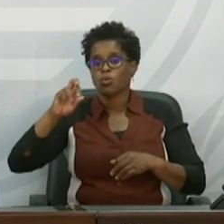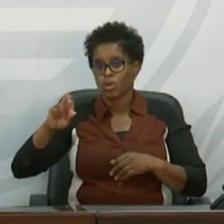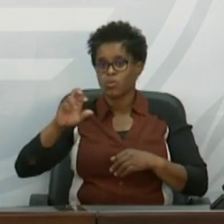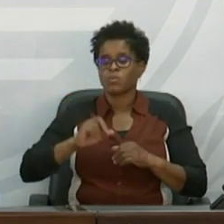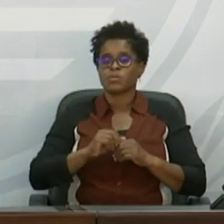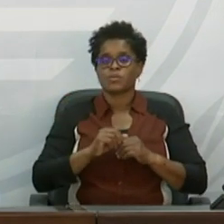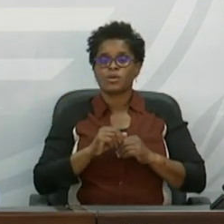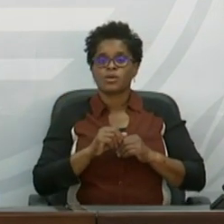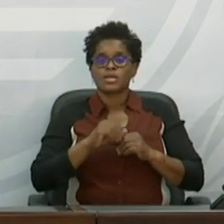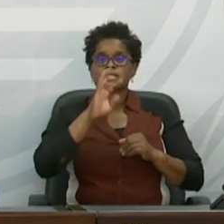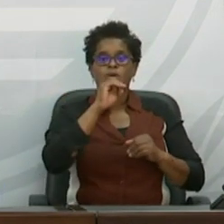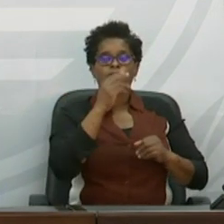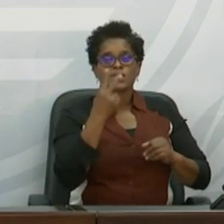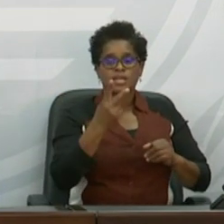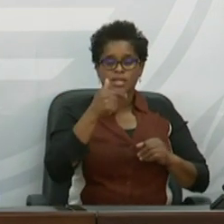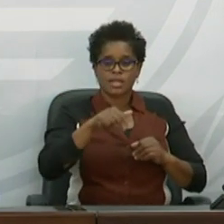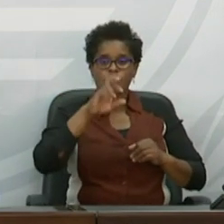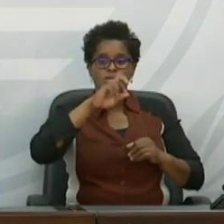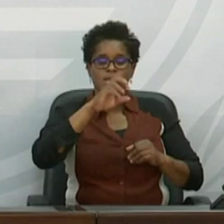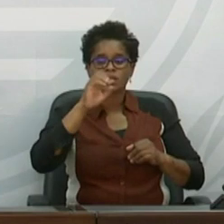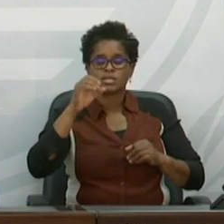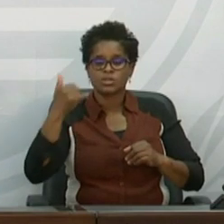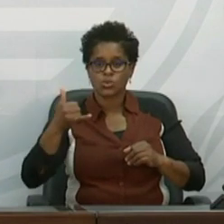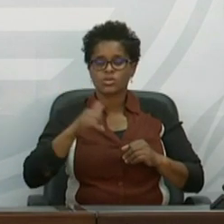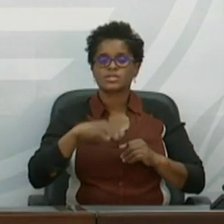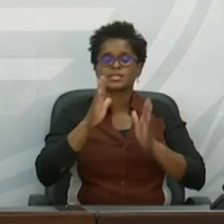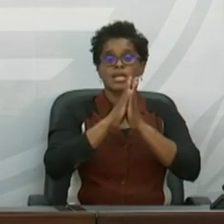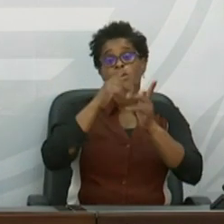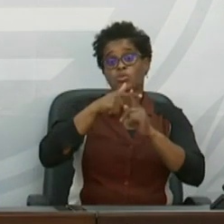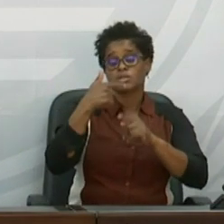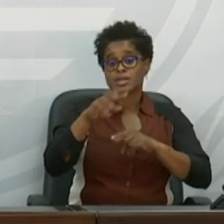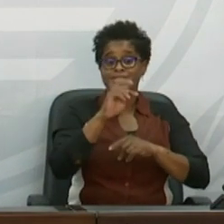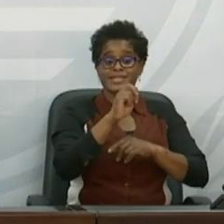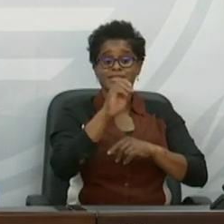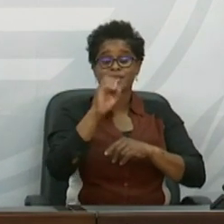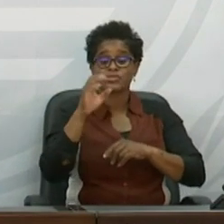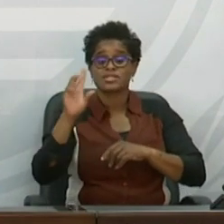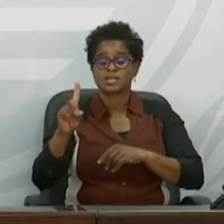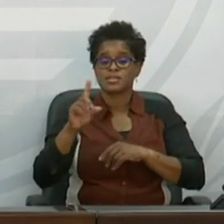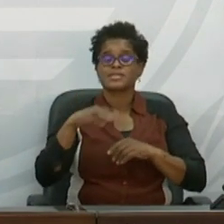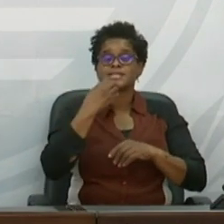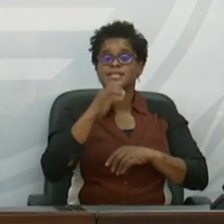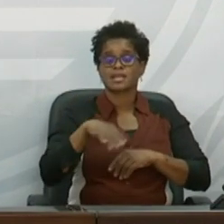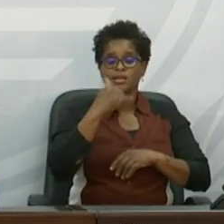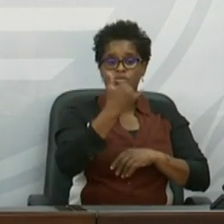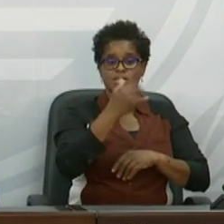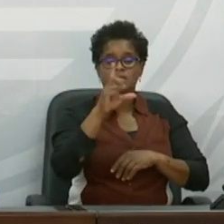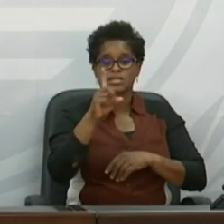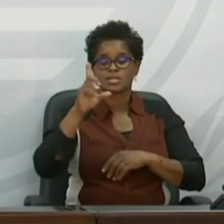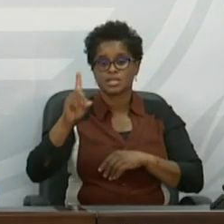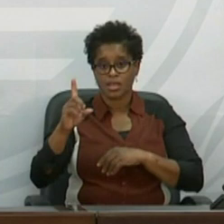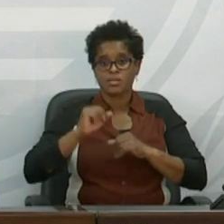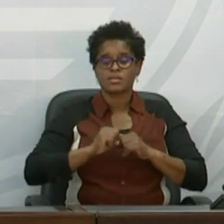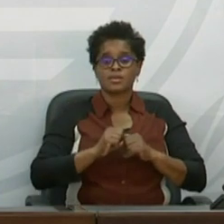448, São Vicente tem 802, Santa Cruz tem 306, Sal